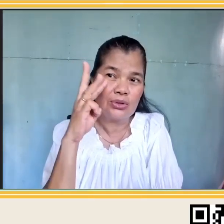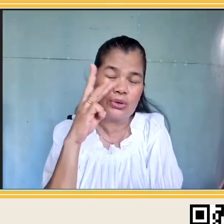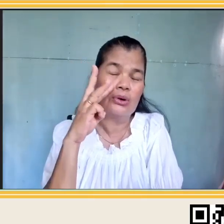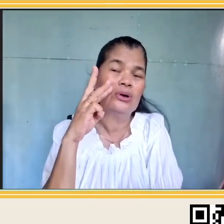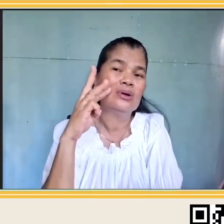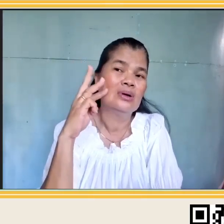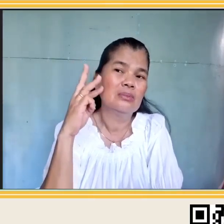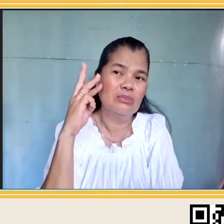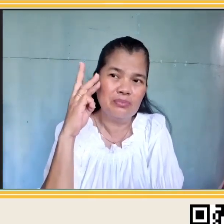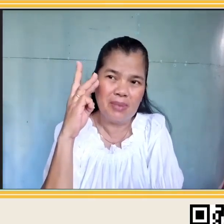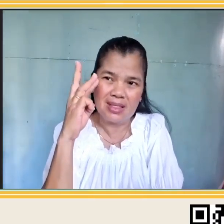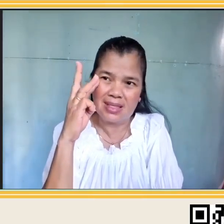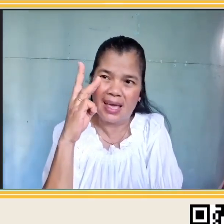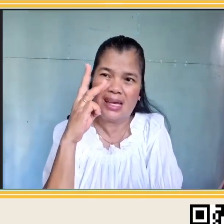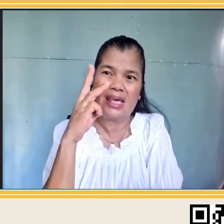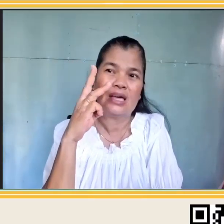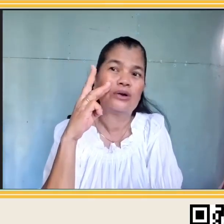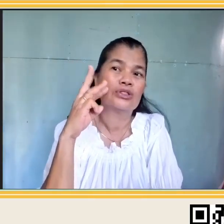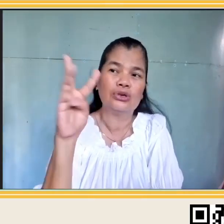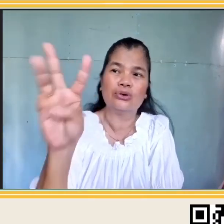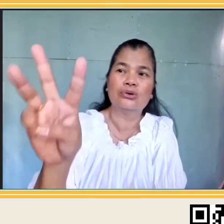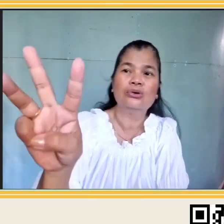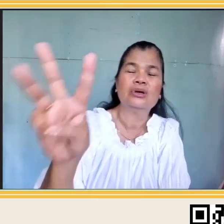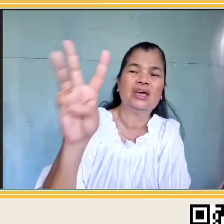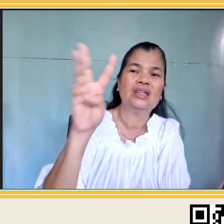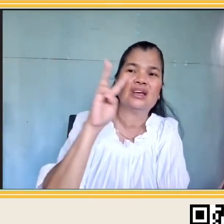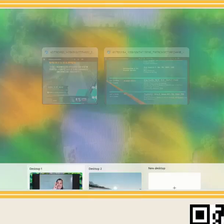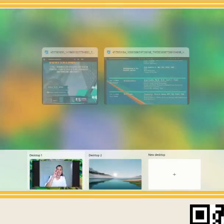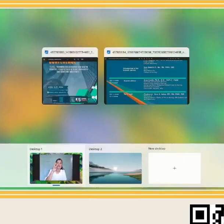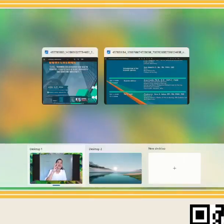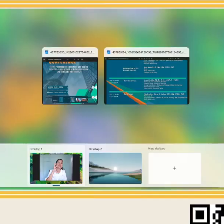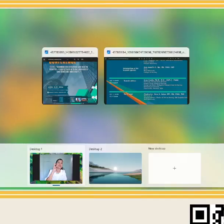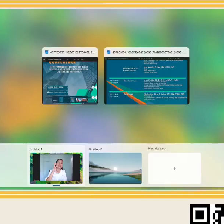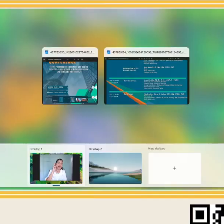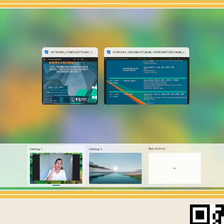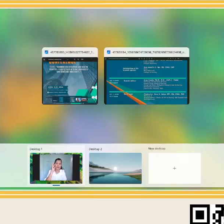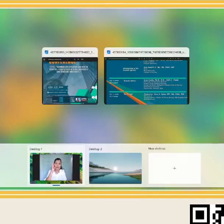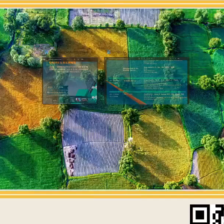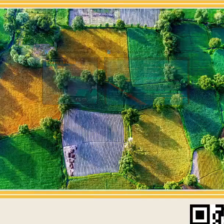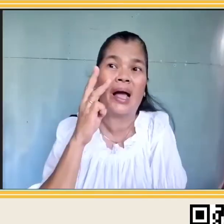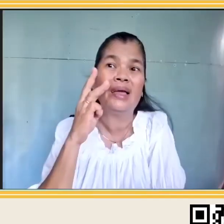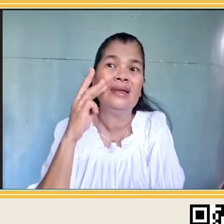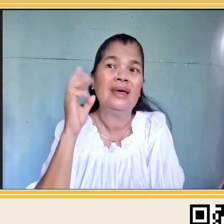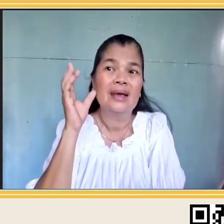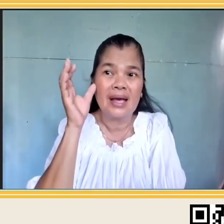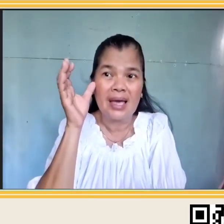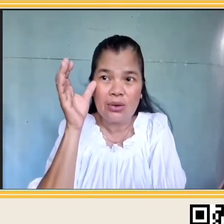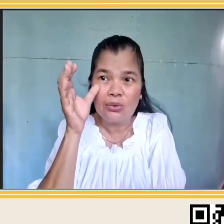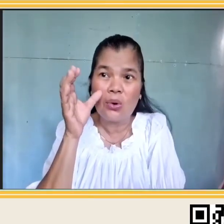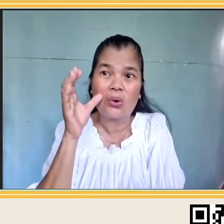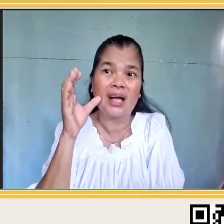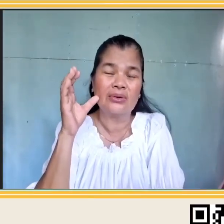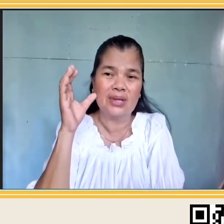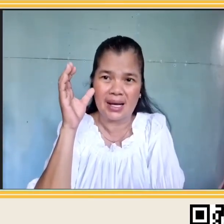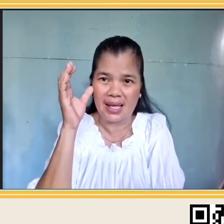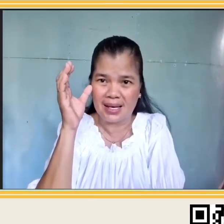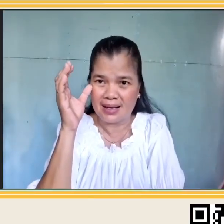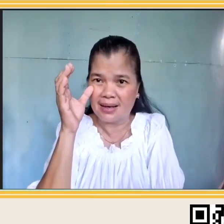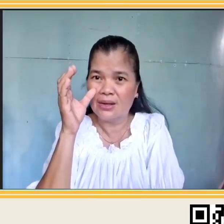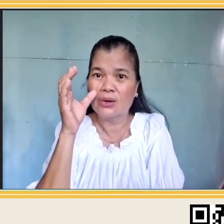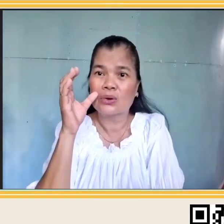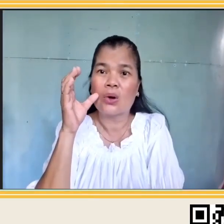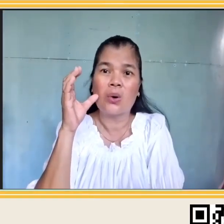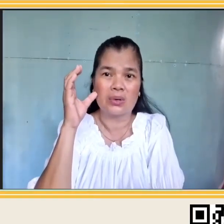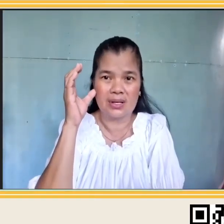Kaya dito yung movement niya. Iniikot yung index finger ng W for wine, kaya yung Coke ganun na